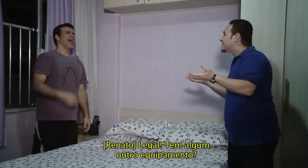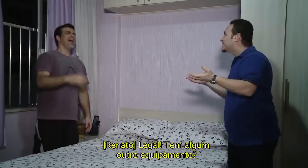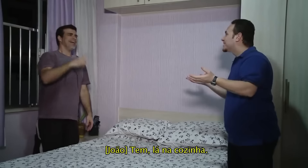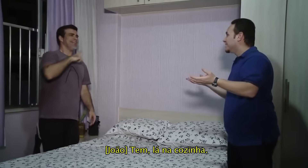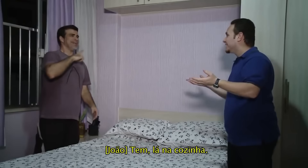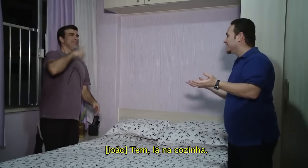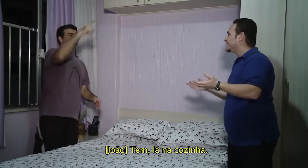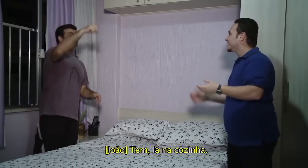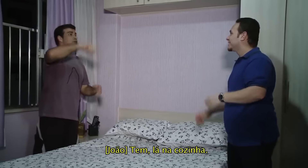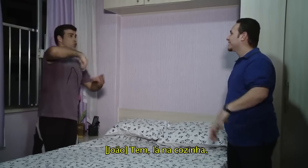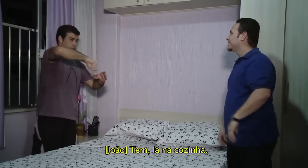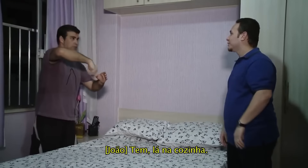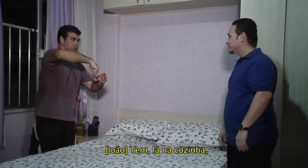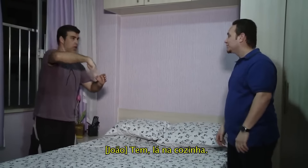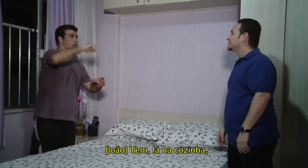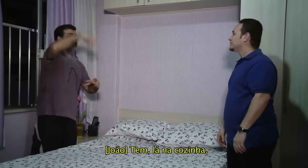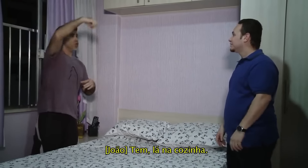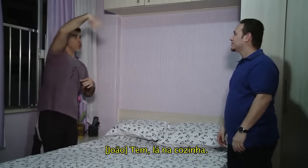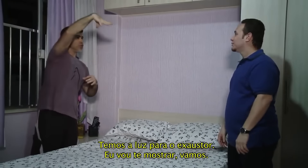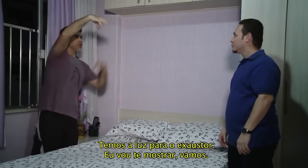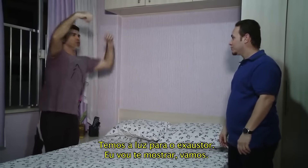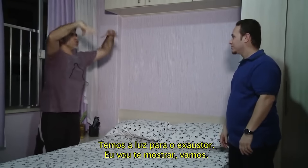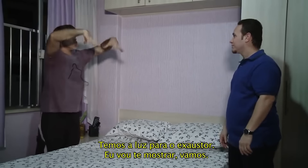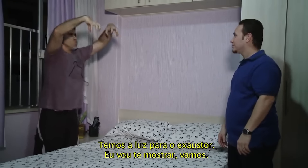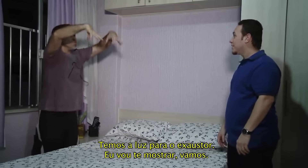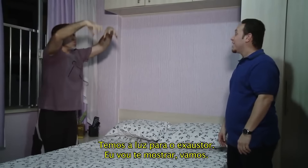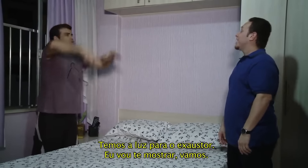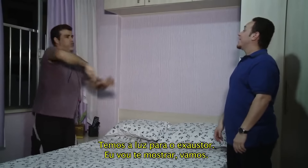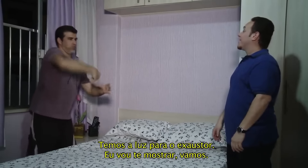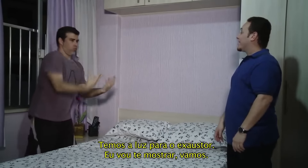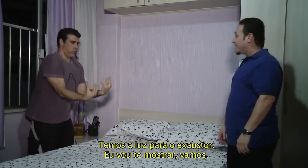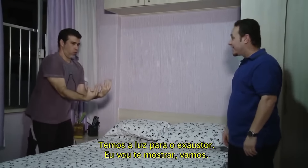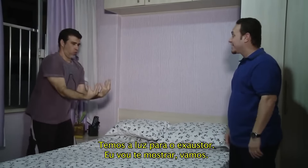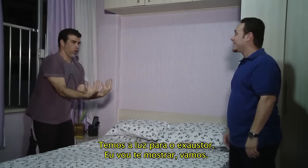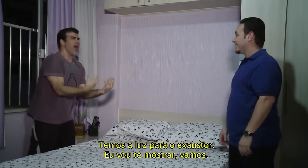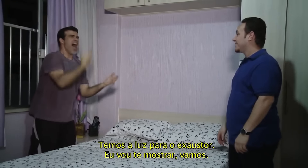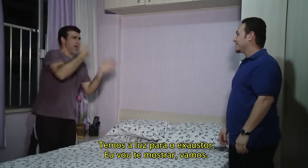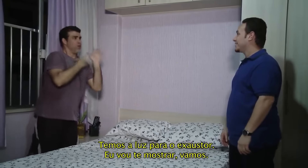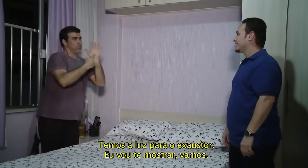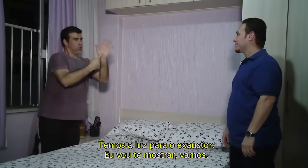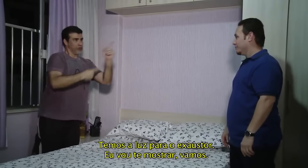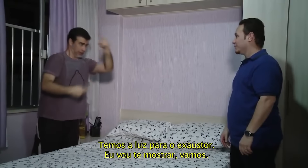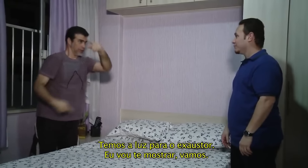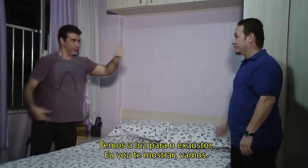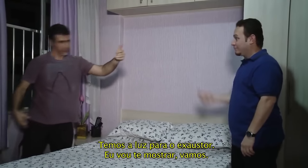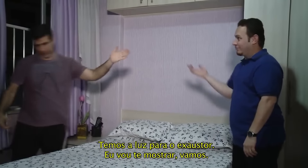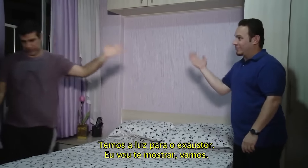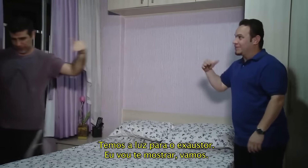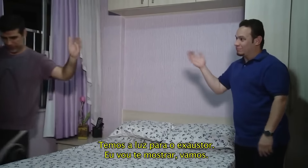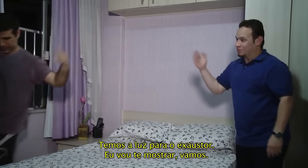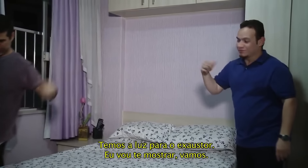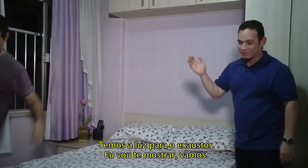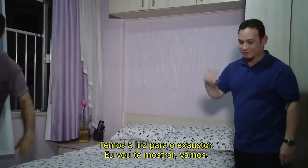equipamento? Tem. Lá na cozinha. Temos a luz para o exaustor. Eu vou te mostrar.